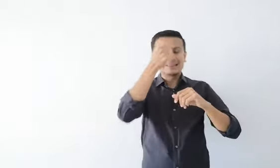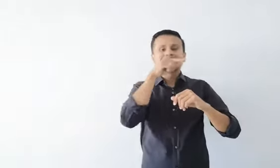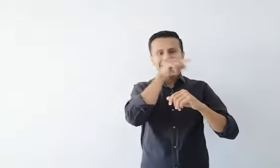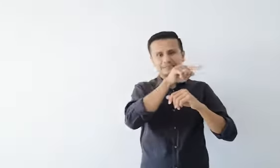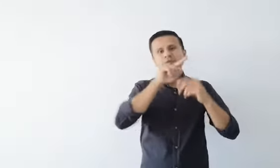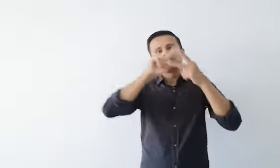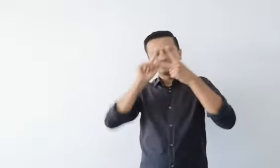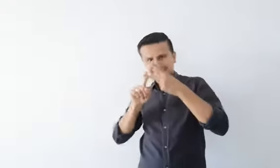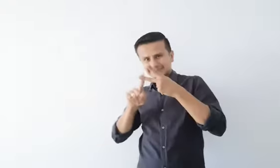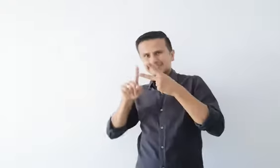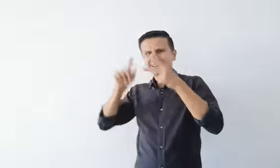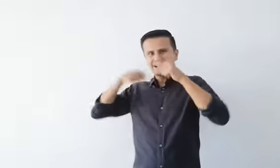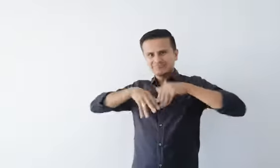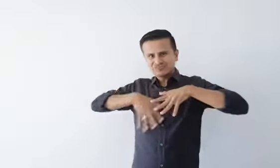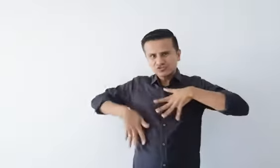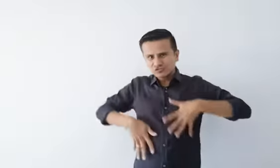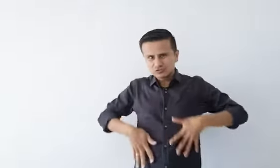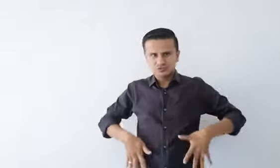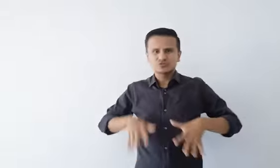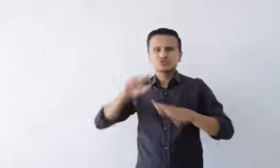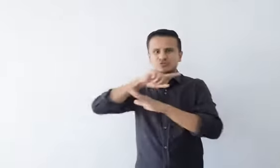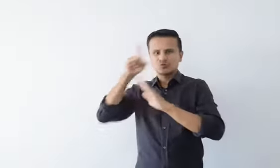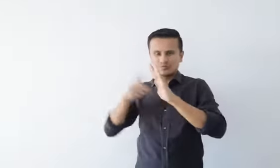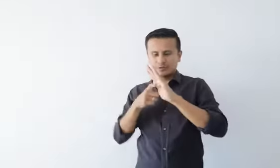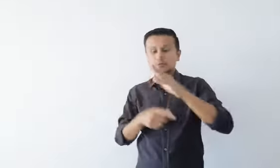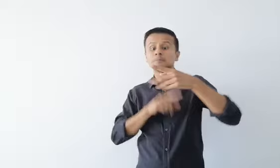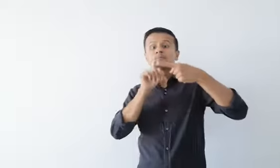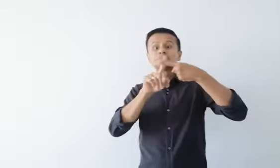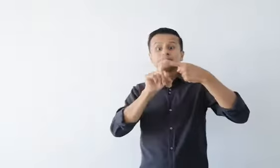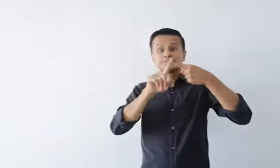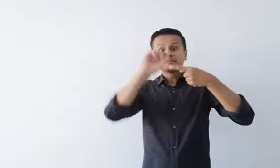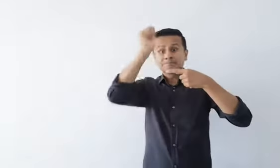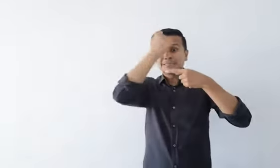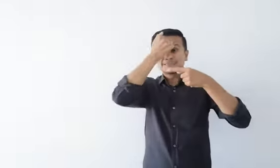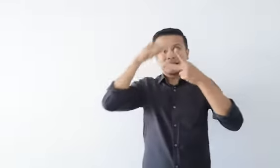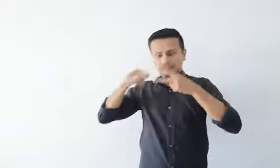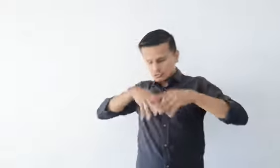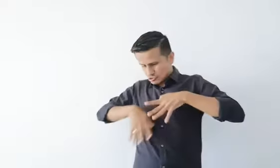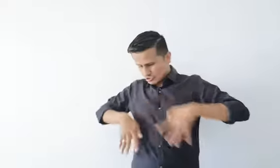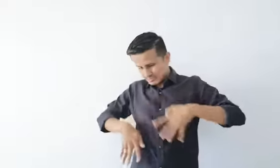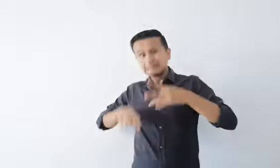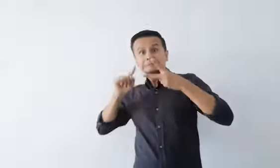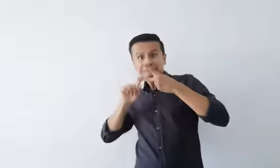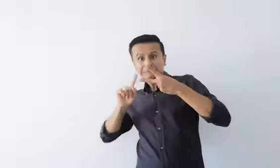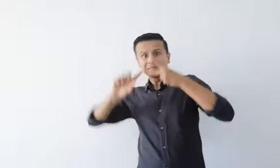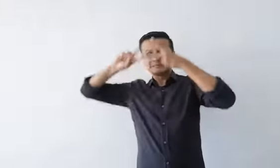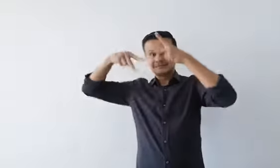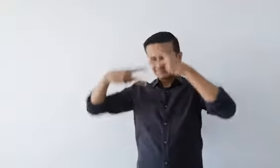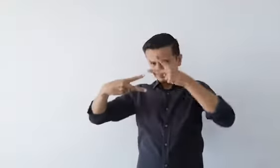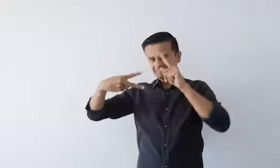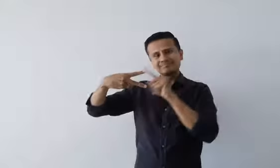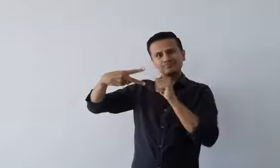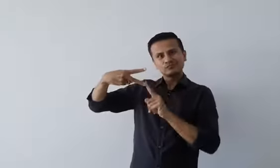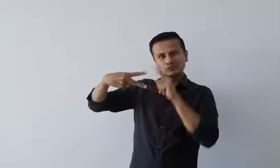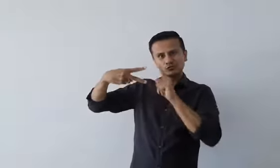A su vez, dividido en sistema nervioso somático y sistema nervioso autónomo. Éste